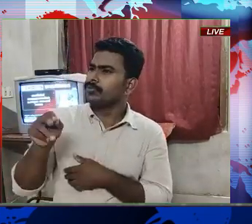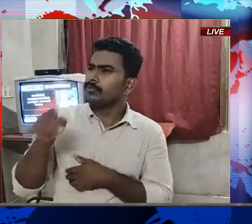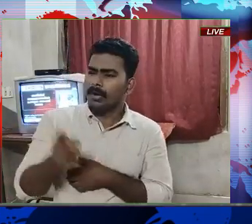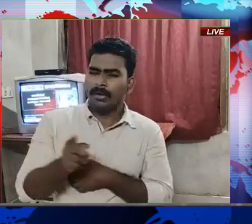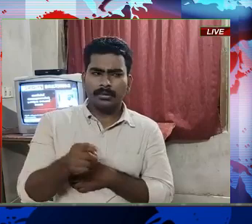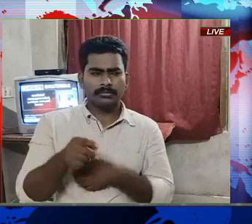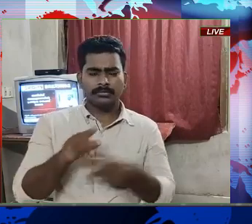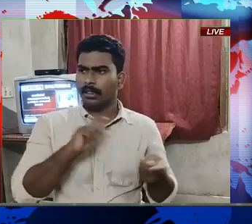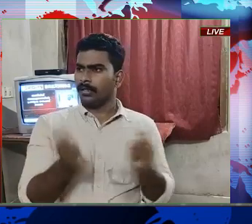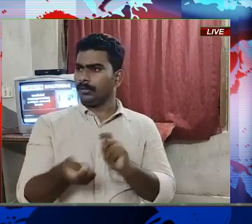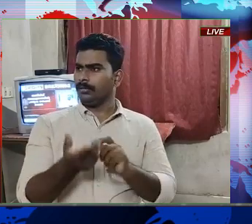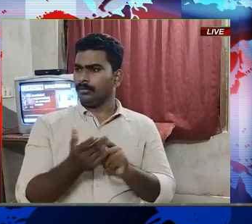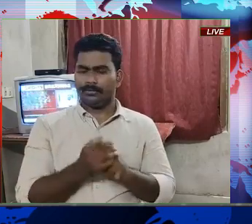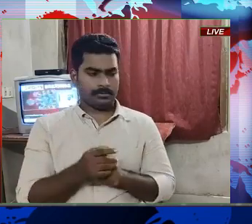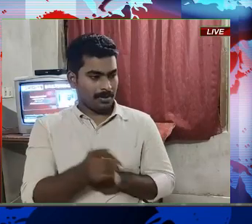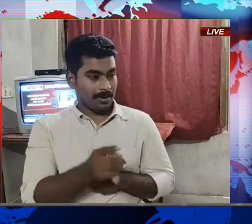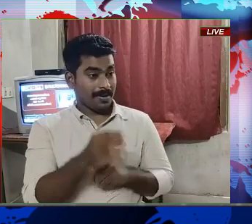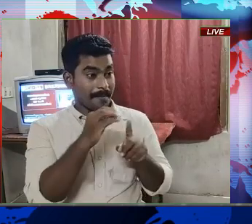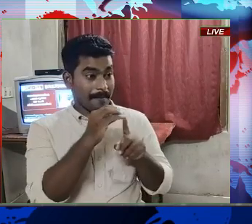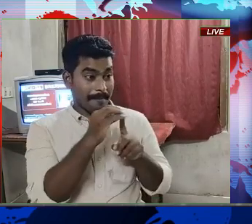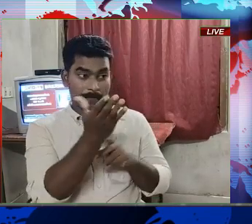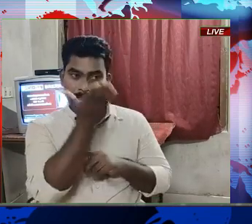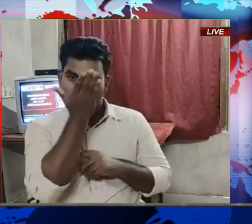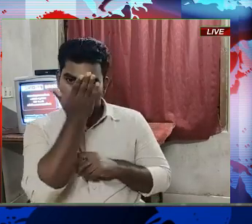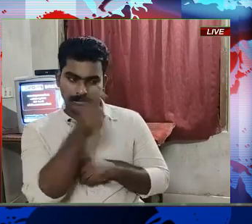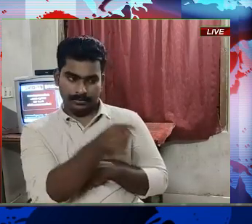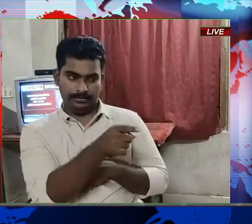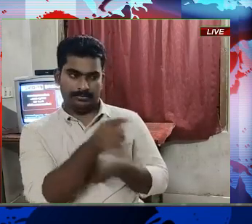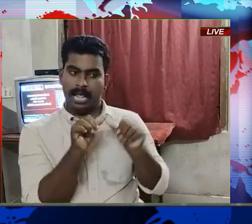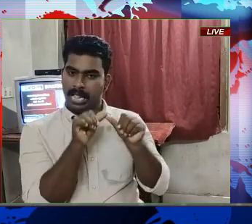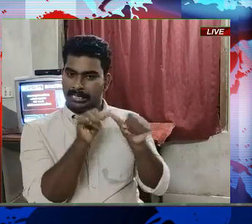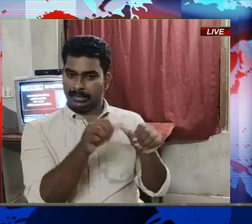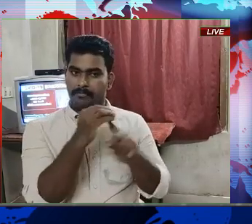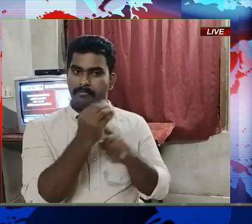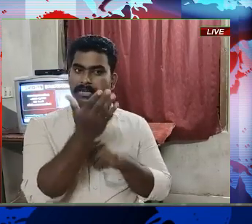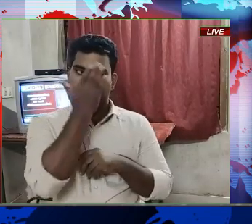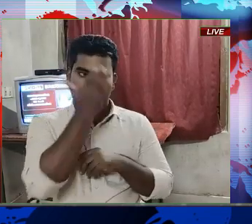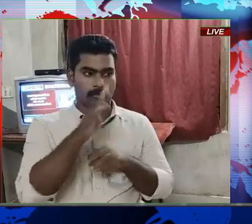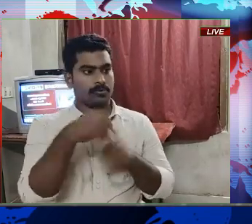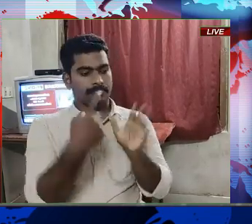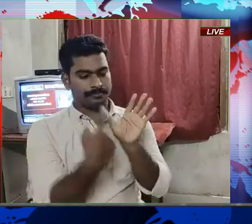ഓഫീസ് തലവന്മാർ സ്വന്തം നിലയ്ക്ക് സർക്കുലർ